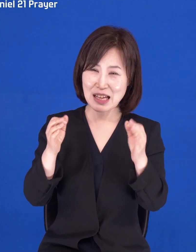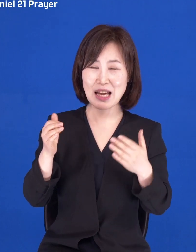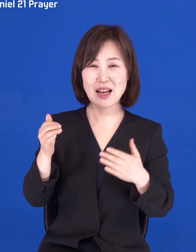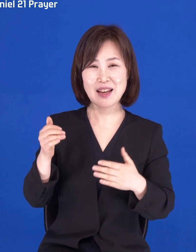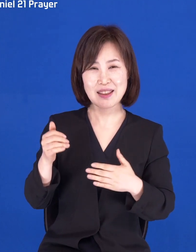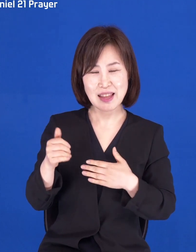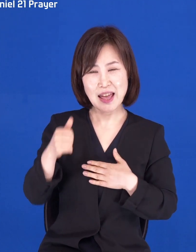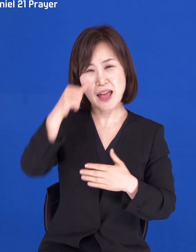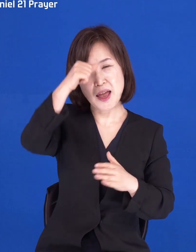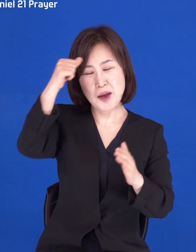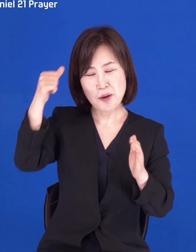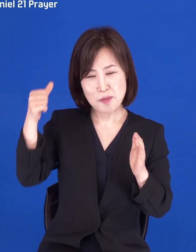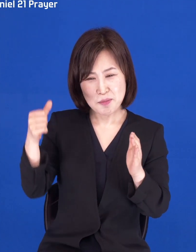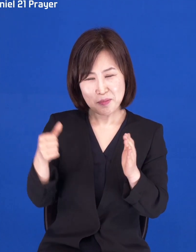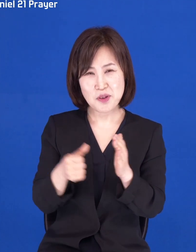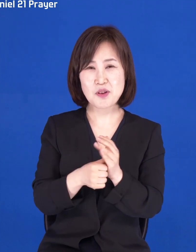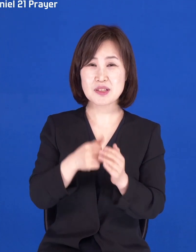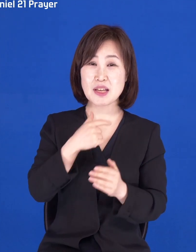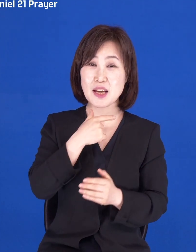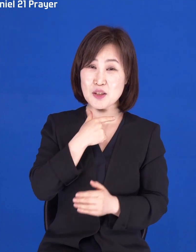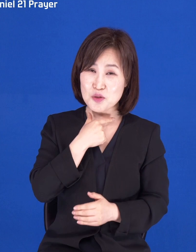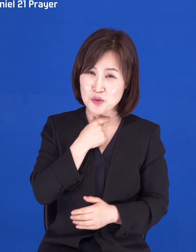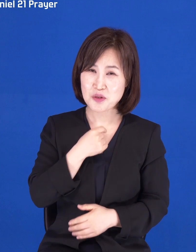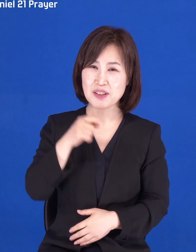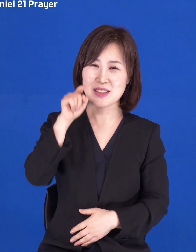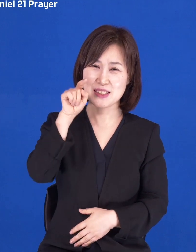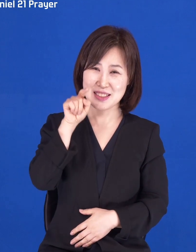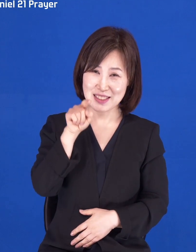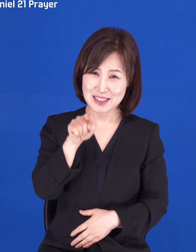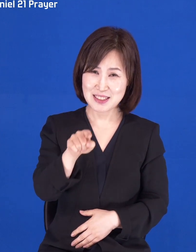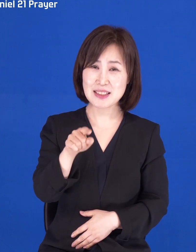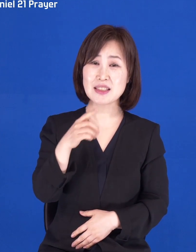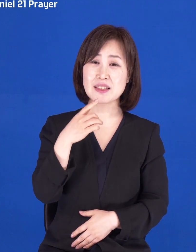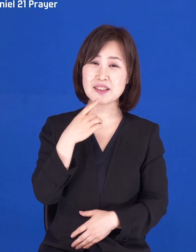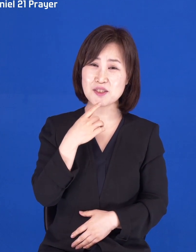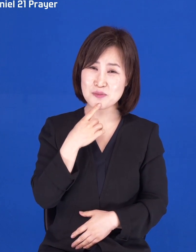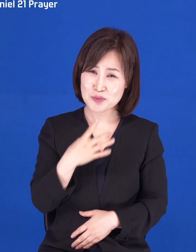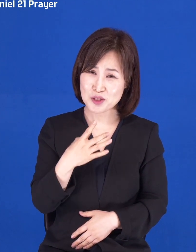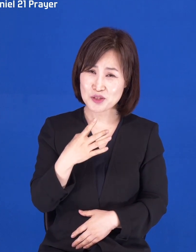평생 소원 이것뿐